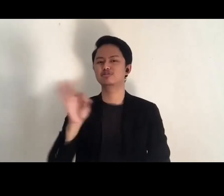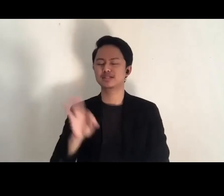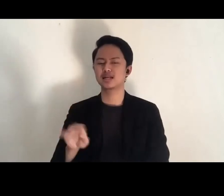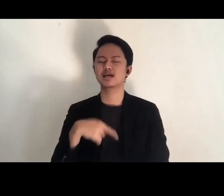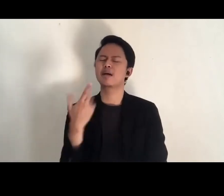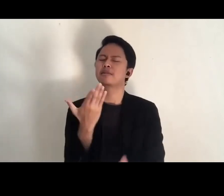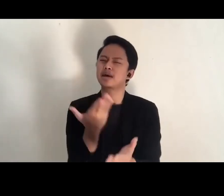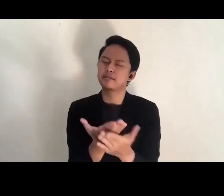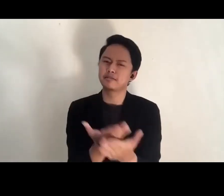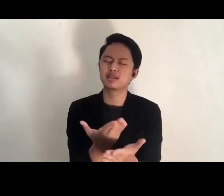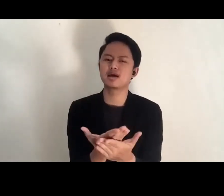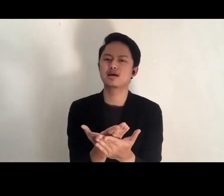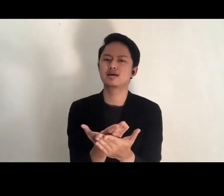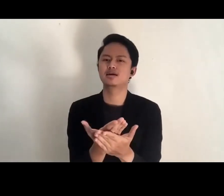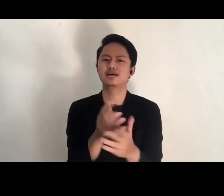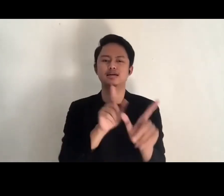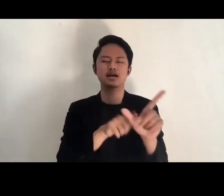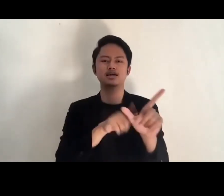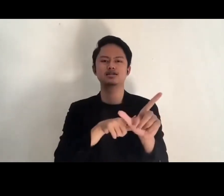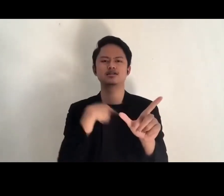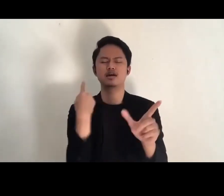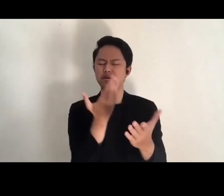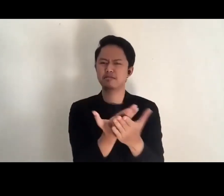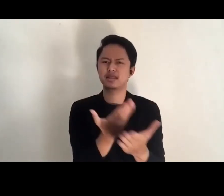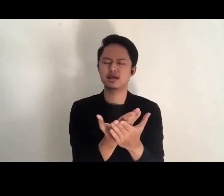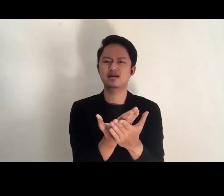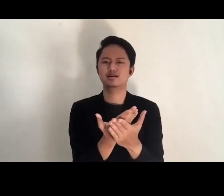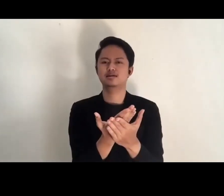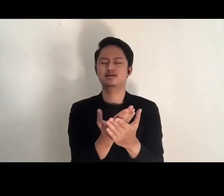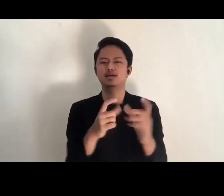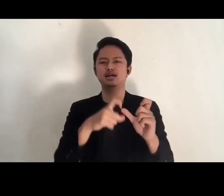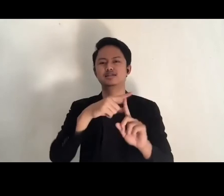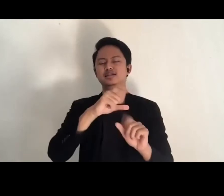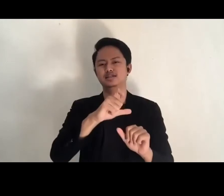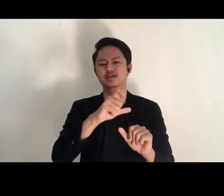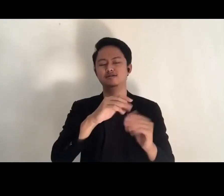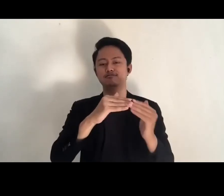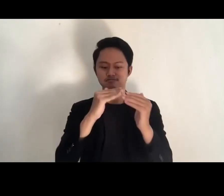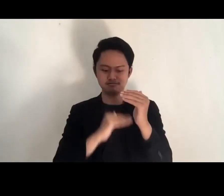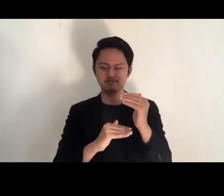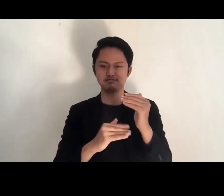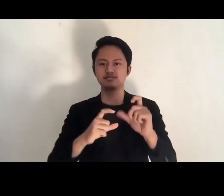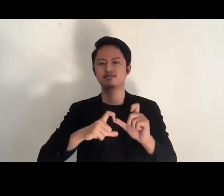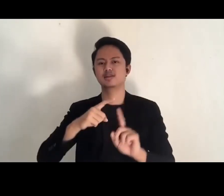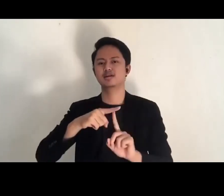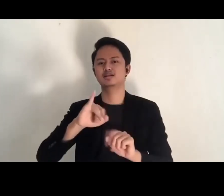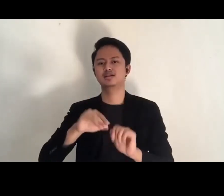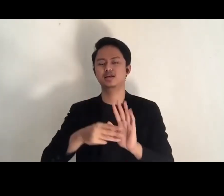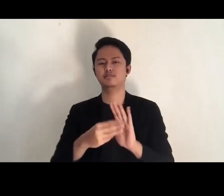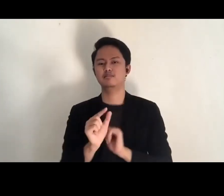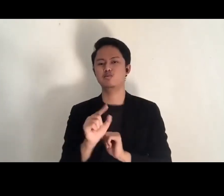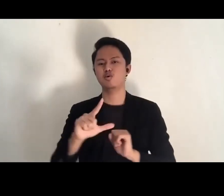dari Yayasan Sayangi Tunas Cilik di bawah yang di dalamnya ada Stimulan.